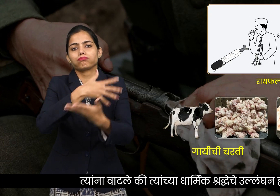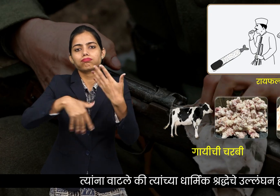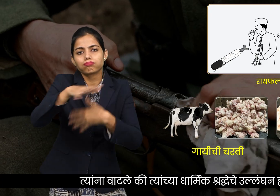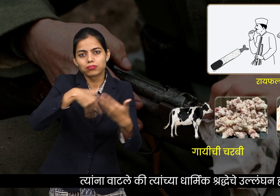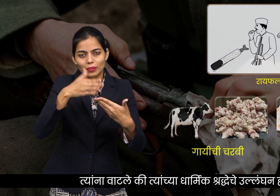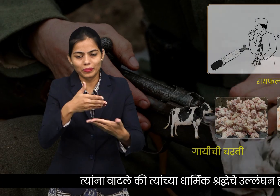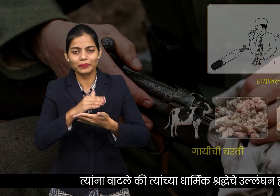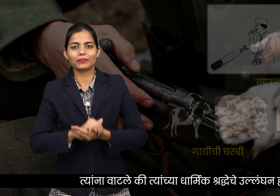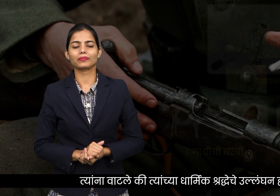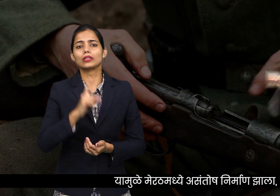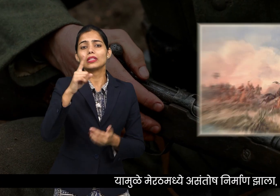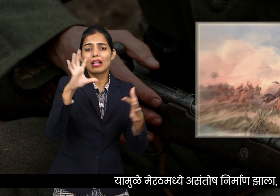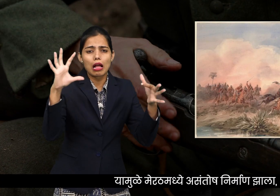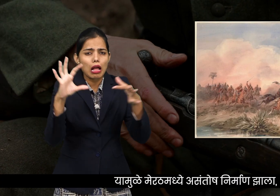आहे.